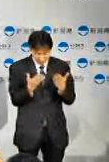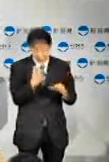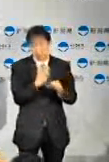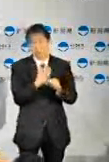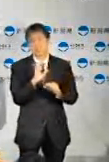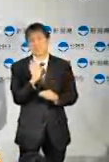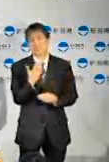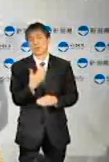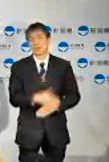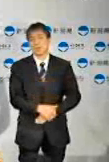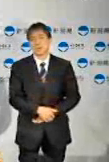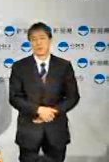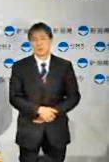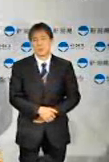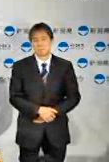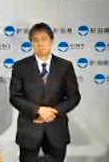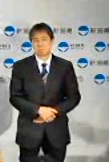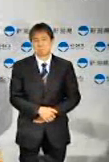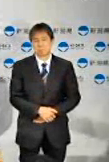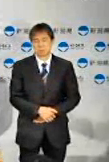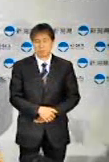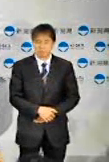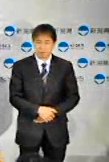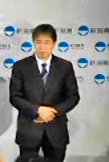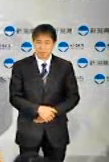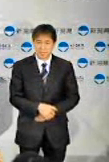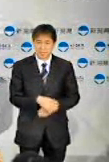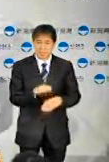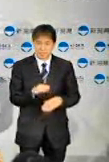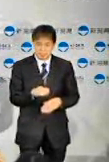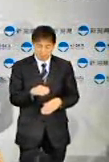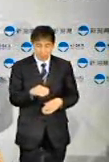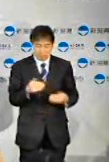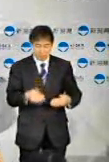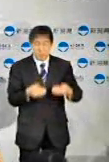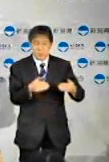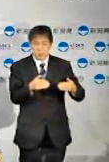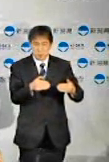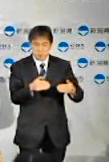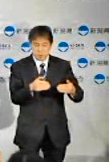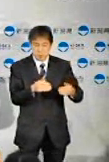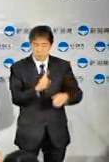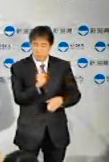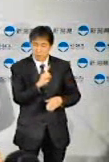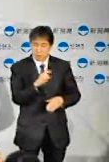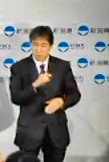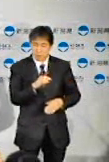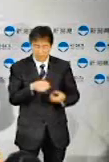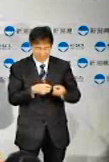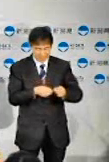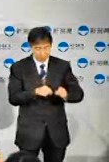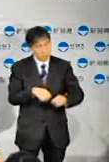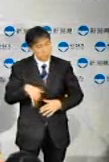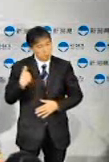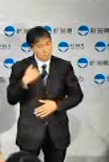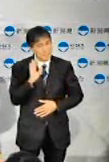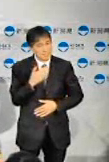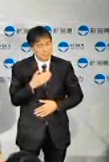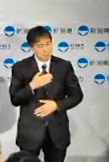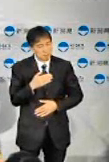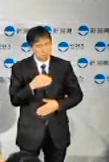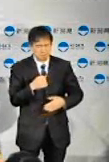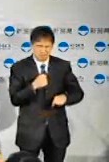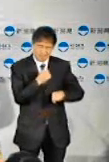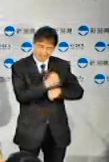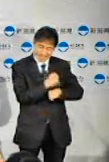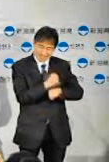かあの理屈ちょっと今進捗詳しく聞いてないですけど、あのなかなか苦労してるような話